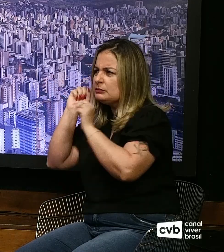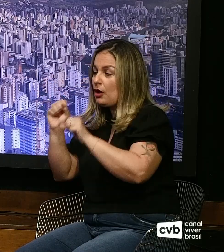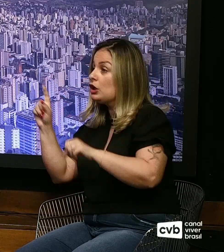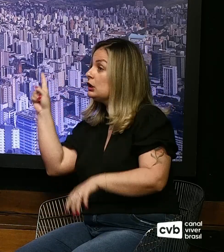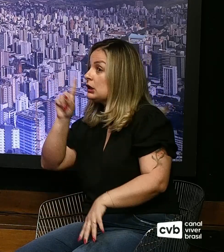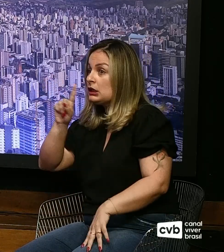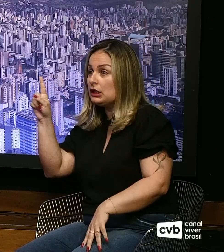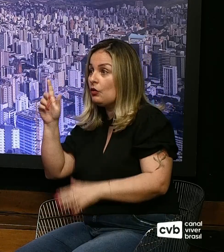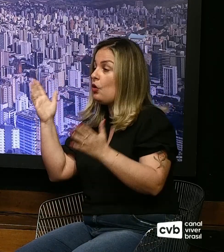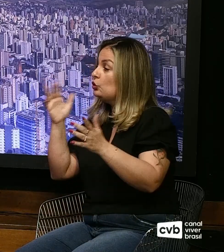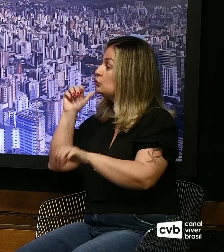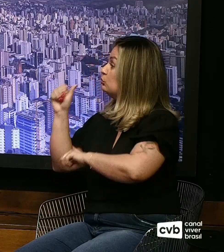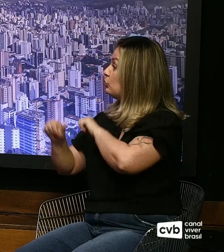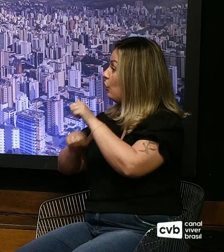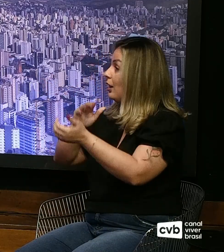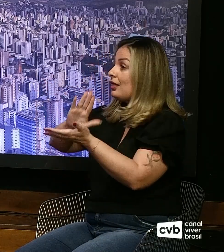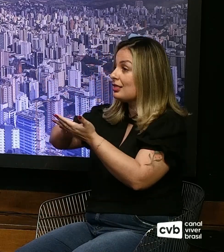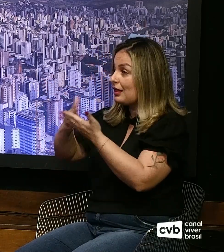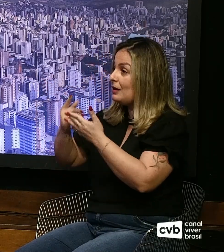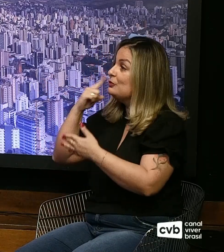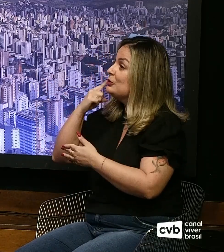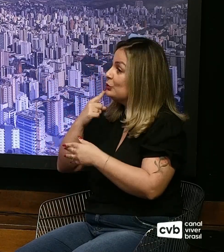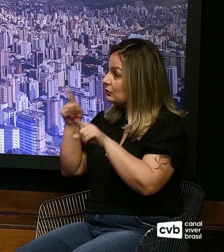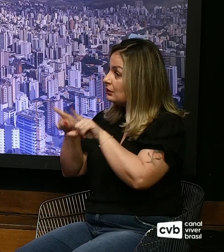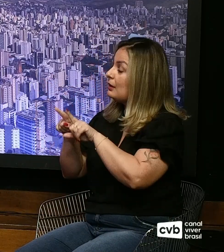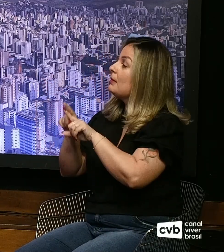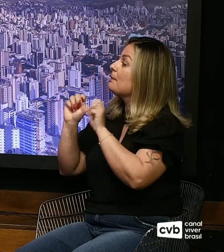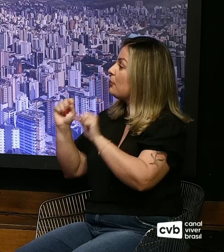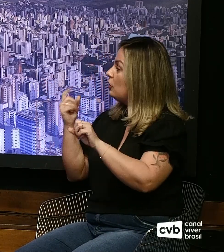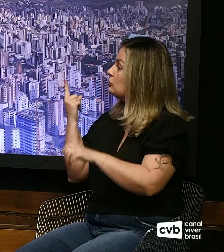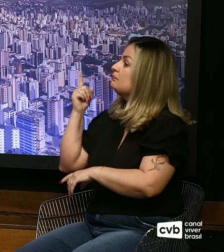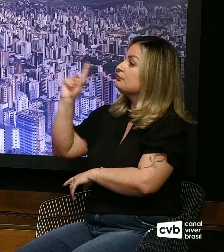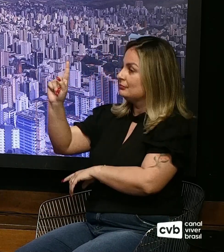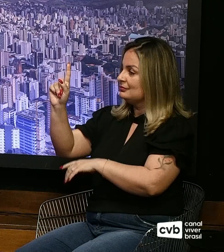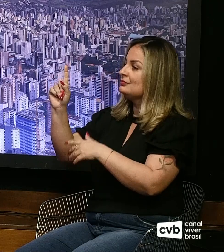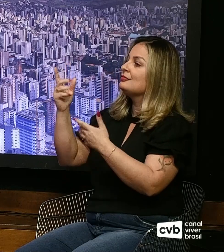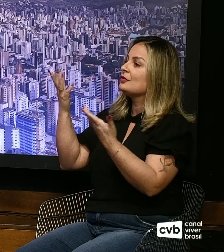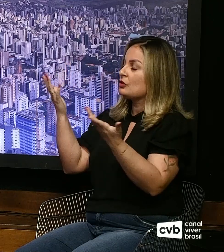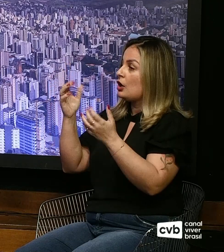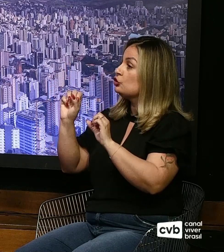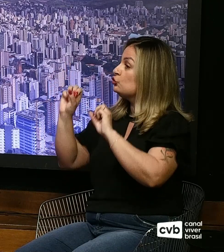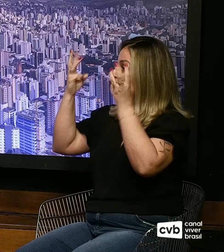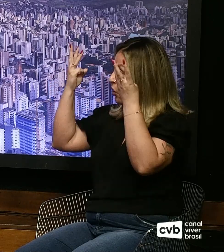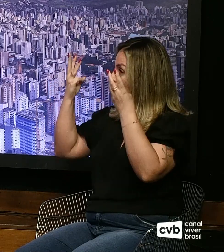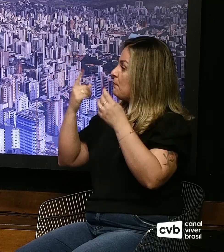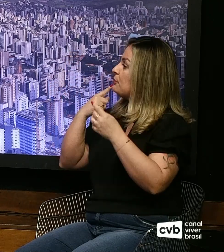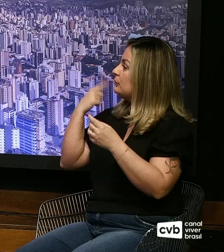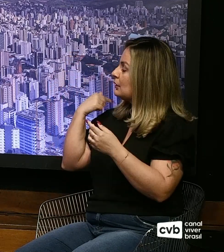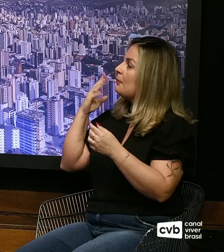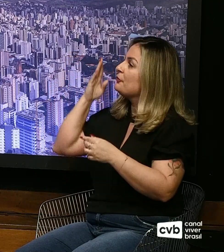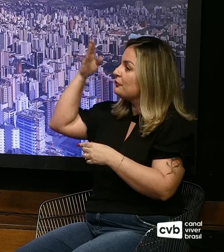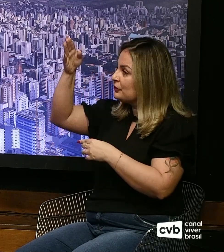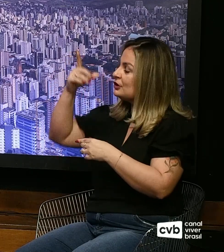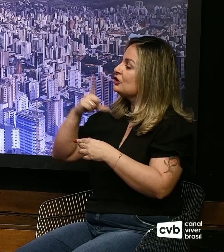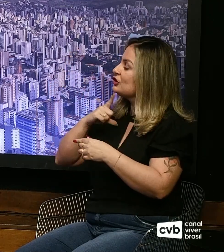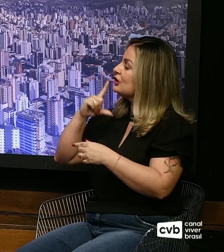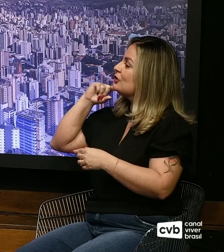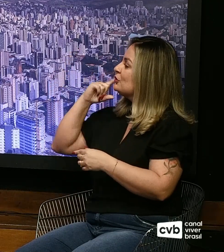pode ser a pessoa surda. Hoje o intérprete não precisa ser só a pessoa ouvinte, porque se tem o estudo do texto